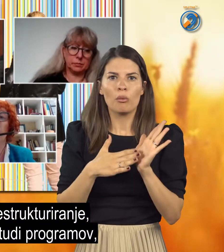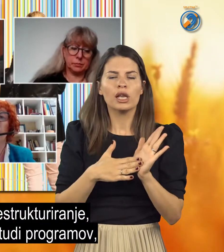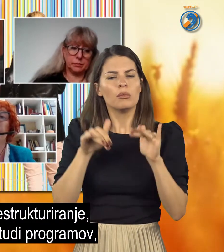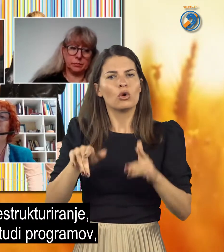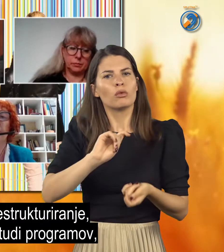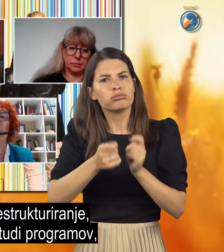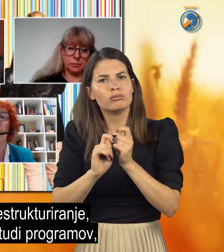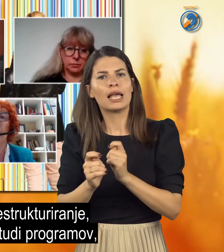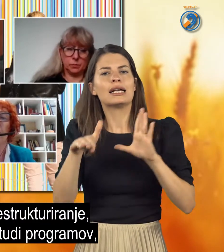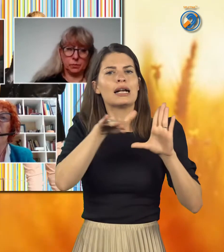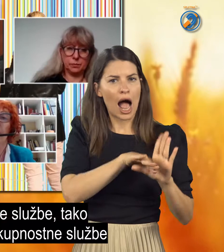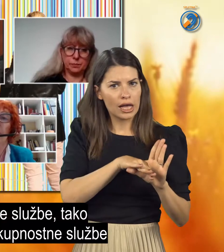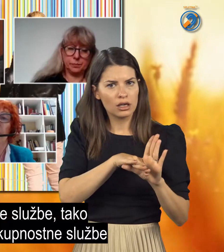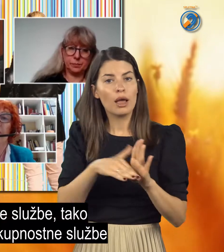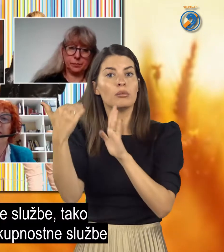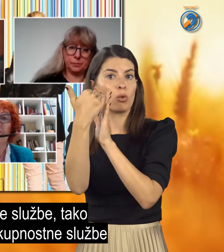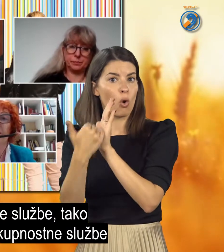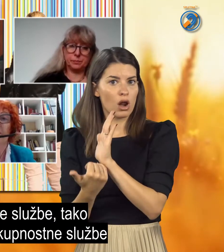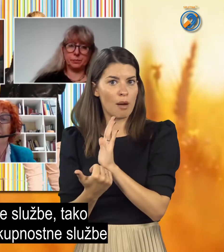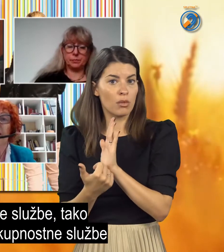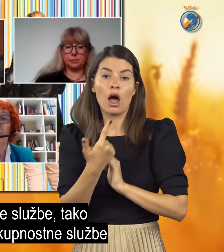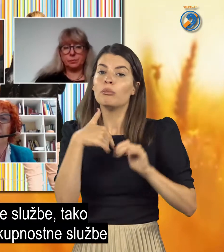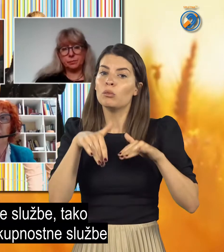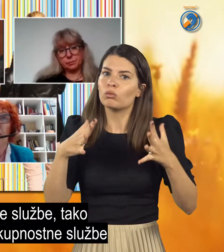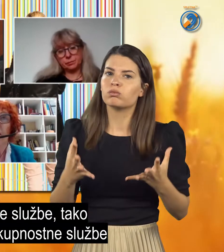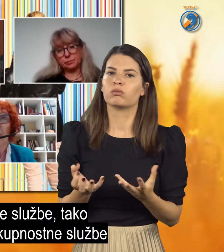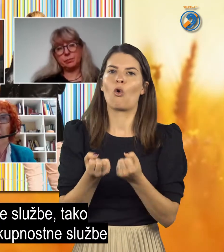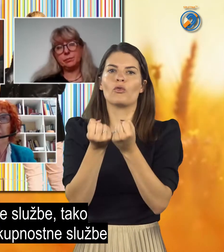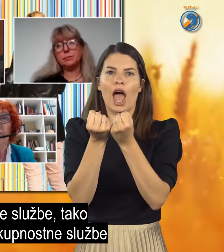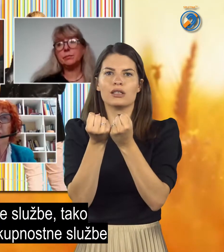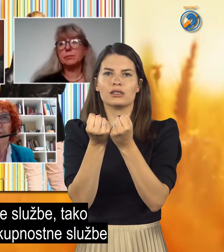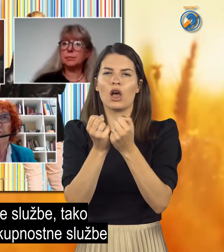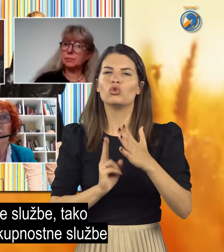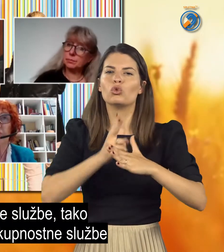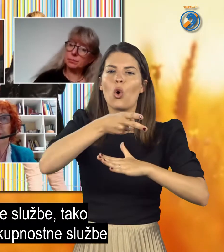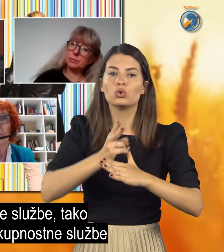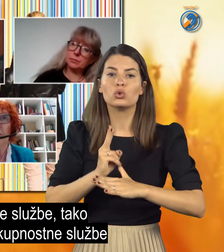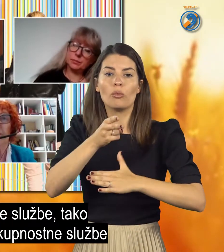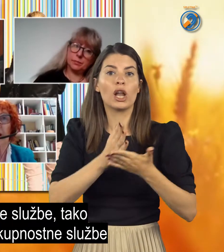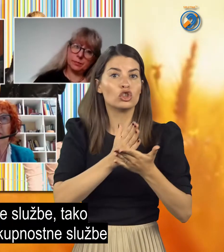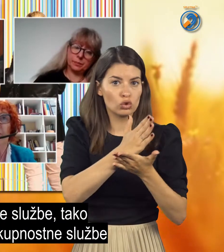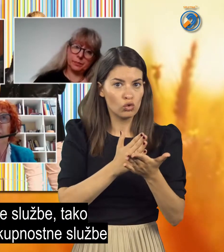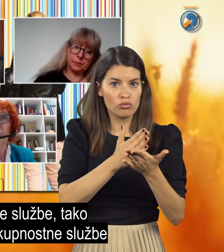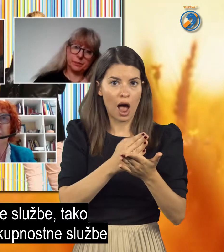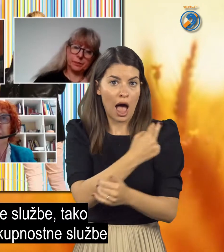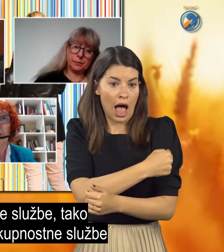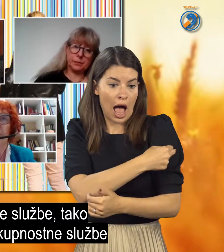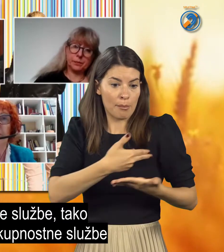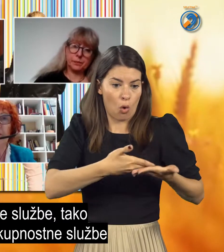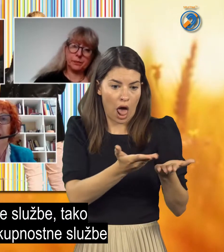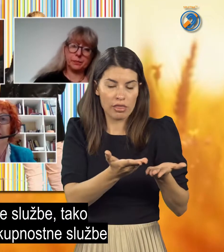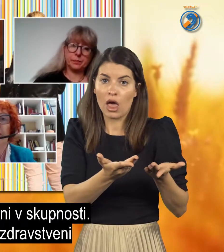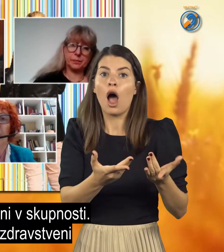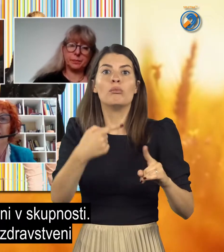kadrov kot tudi programov uvesti, se pravi to dostopne službe, tako ambulantne kot skupnostne